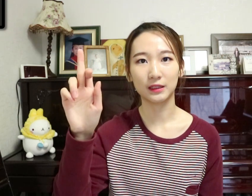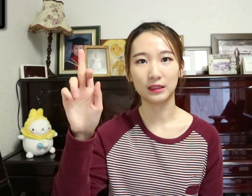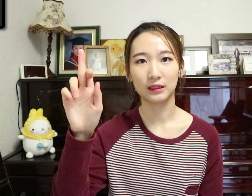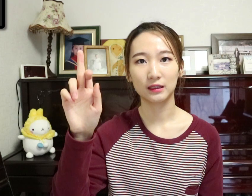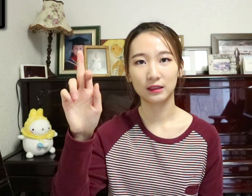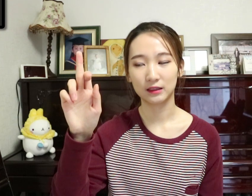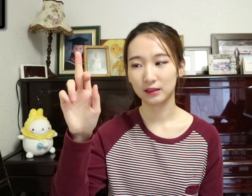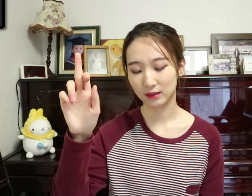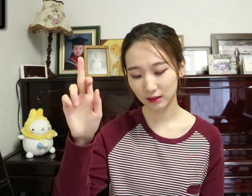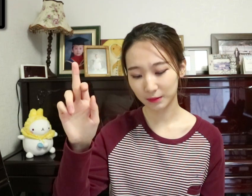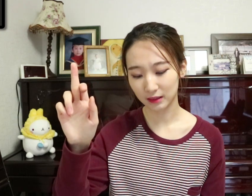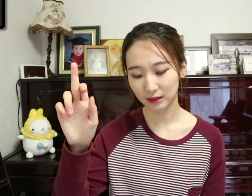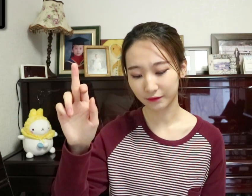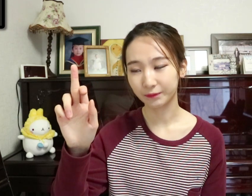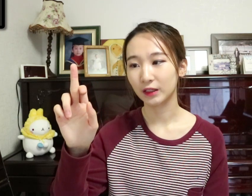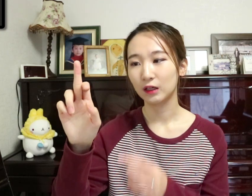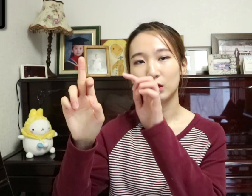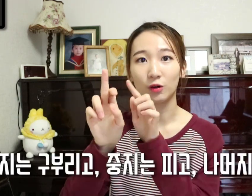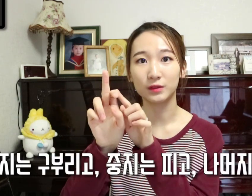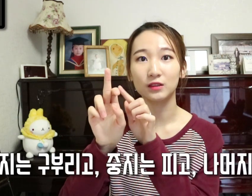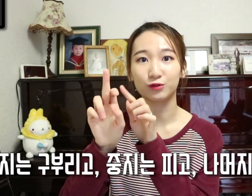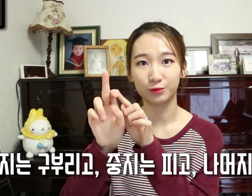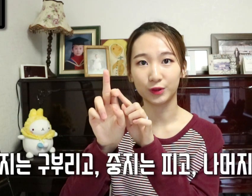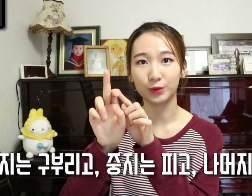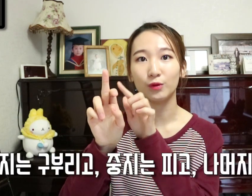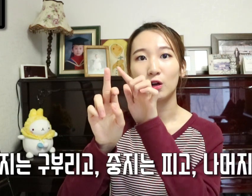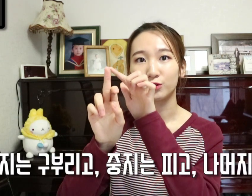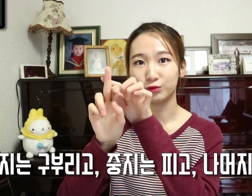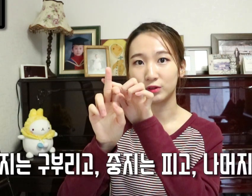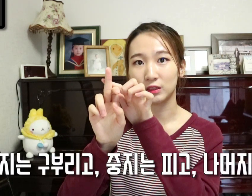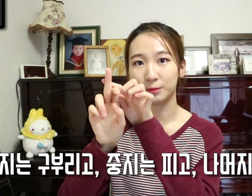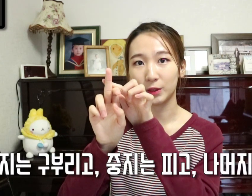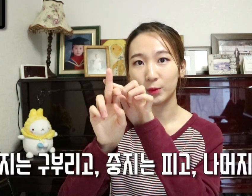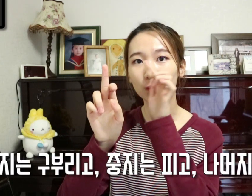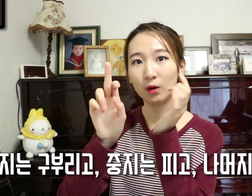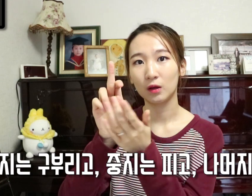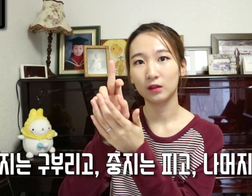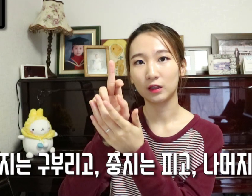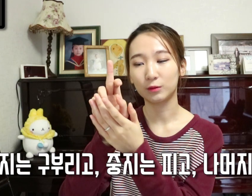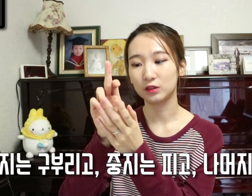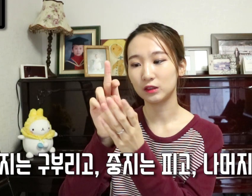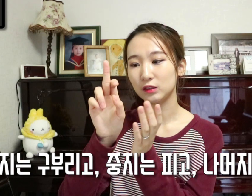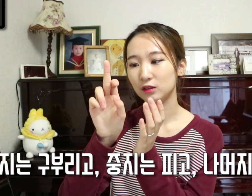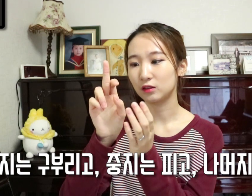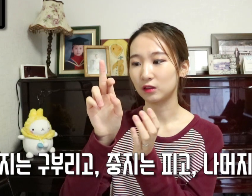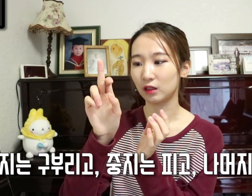12. 12는 검지는 구부리고 중지는 펴고 나머지는 이렇게